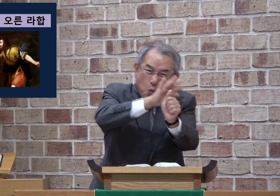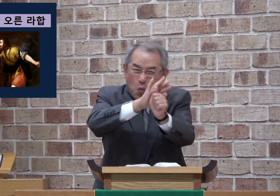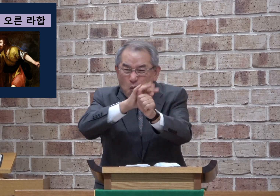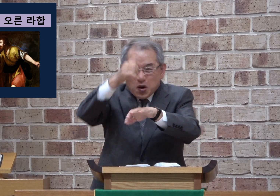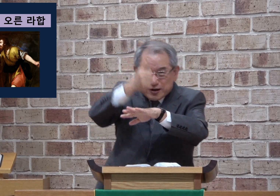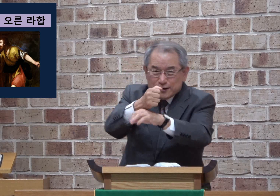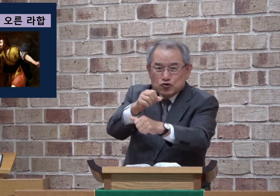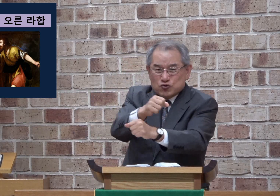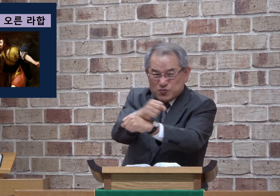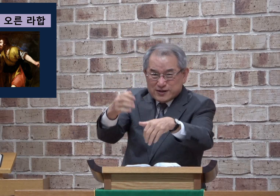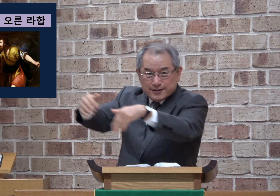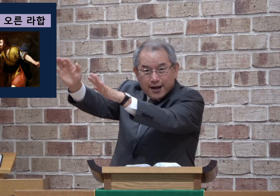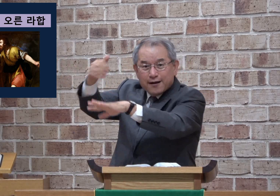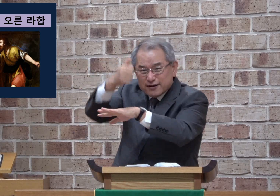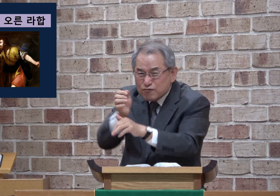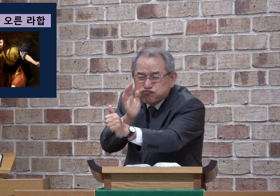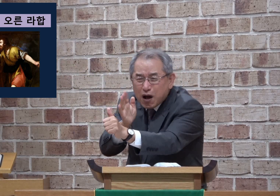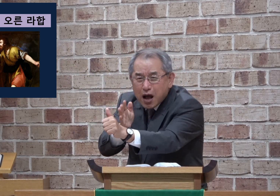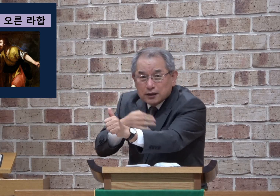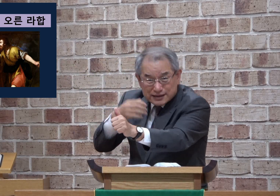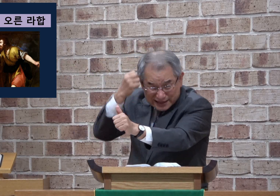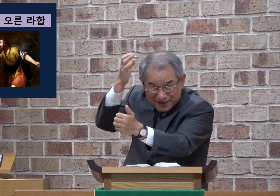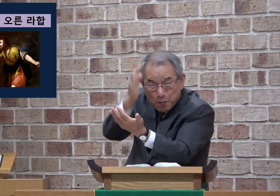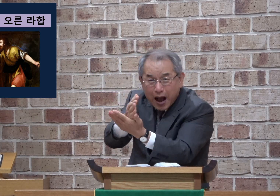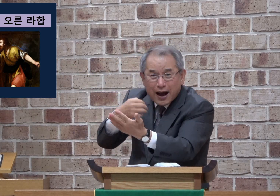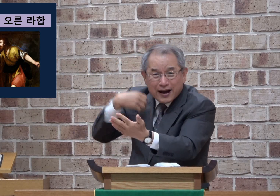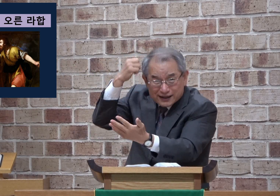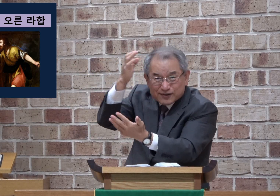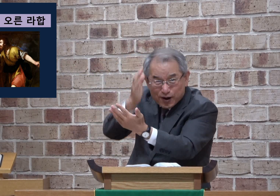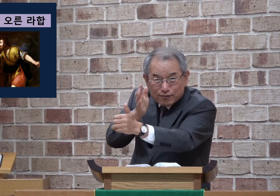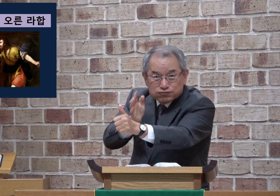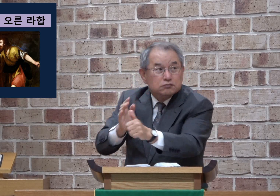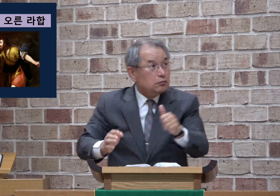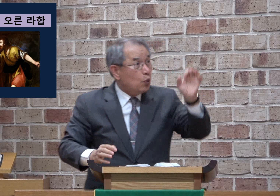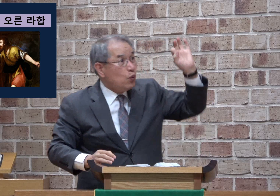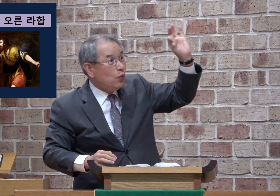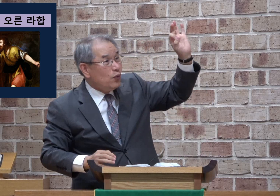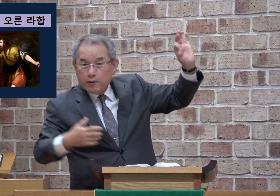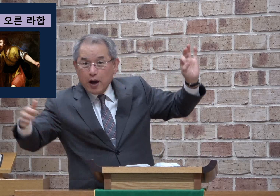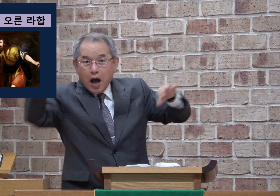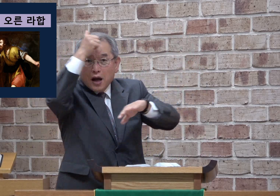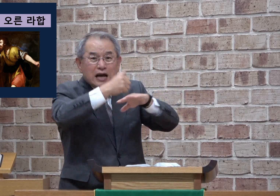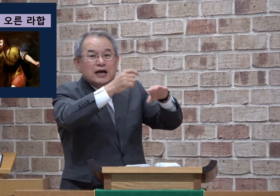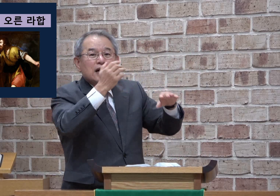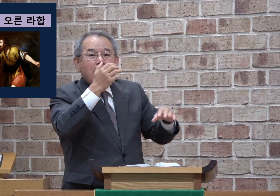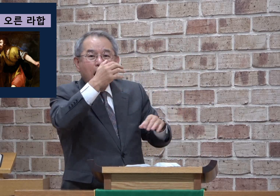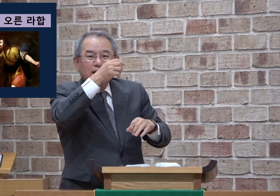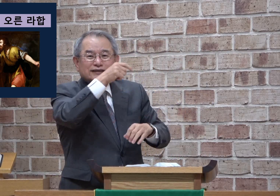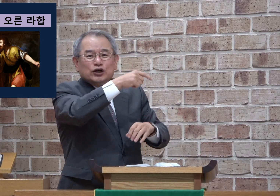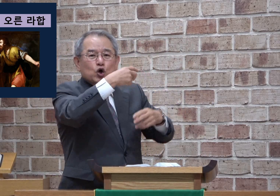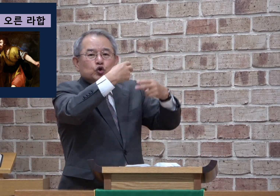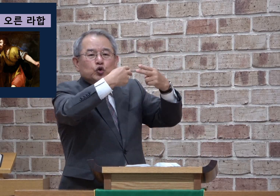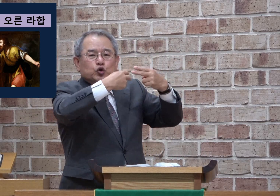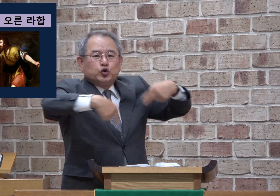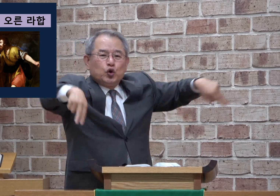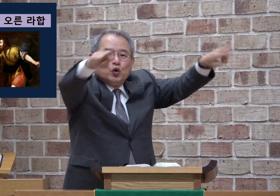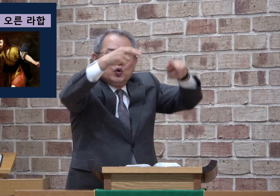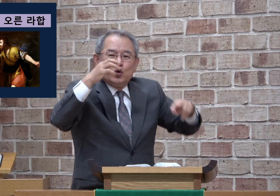감춰주고 이스라엘 백성을 감춰주고 그때 나를 잊지 마세요 하고 이야기를 한 걸 보면